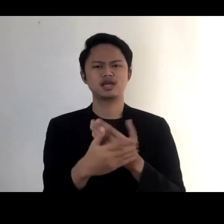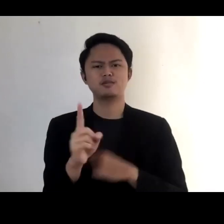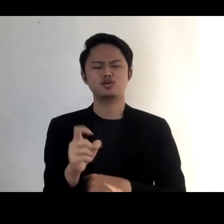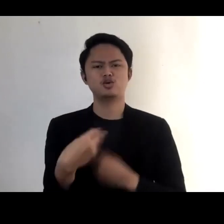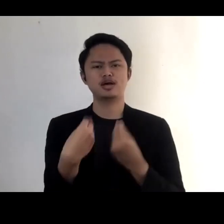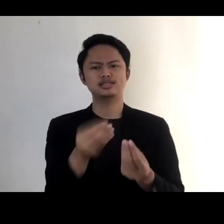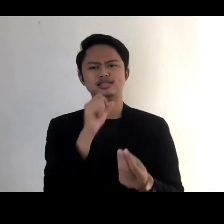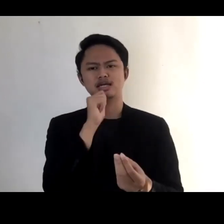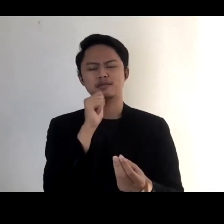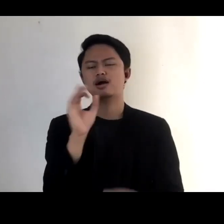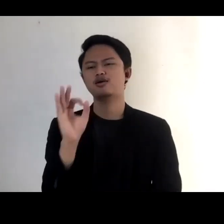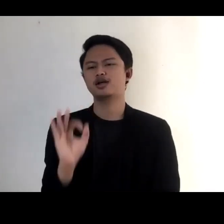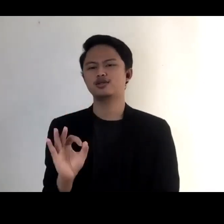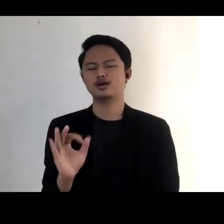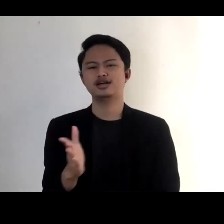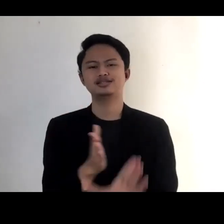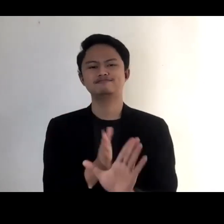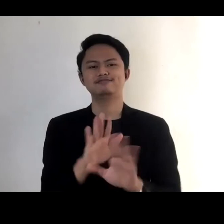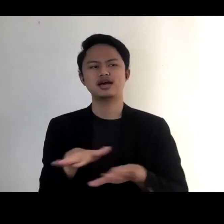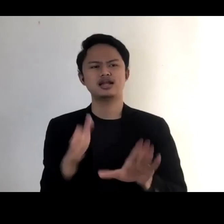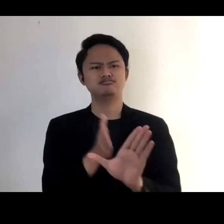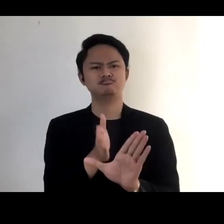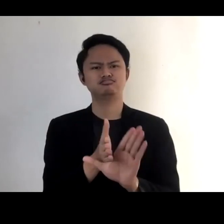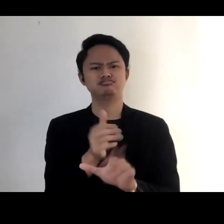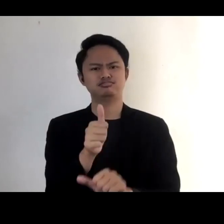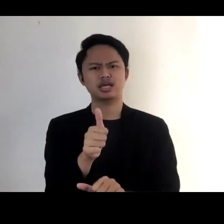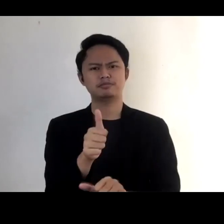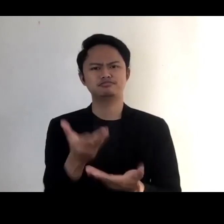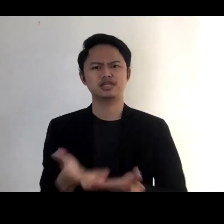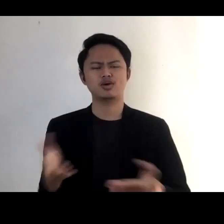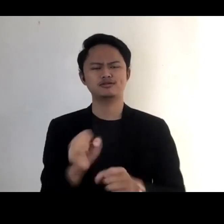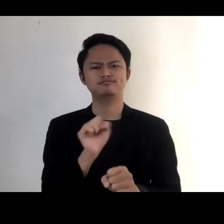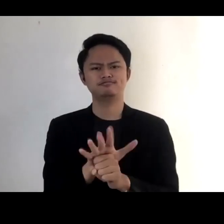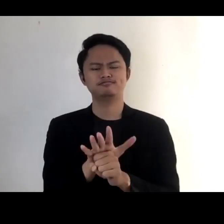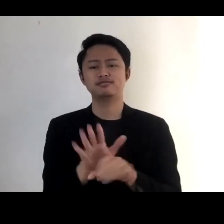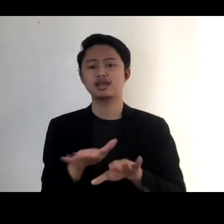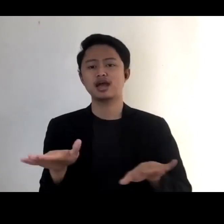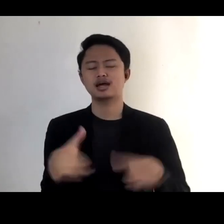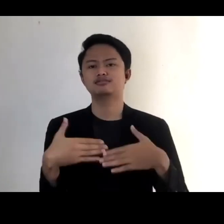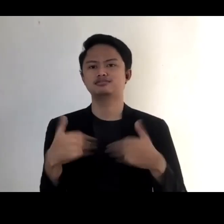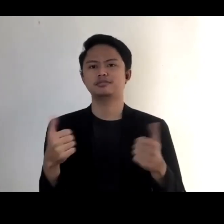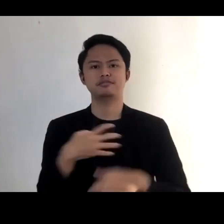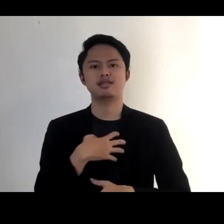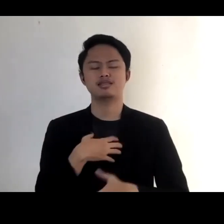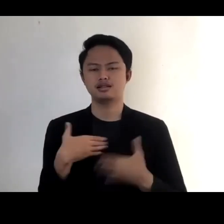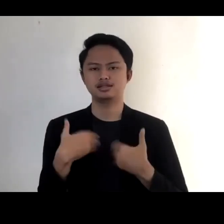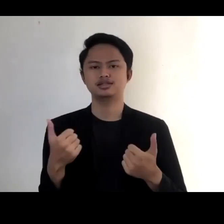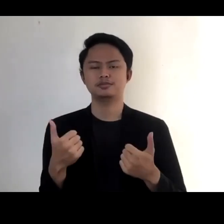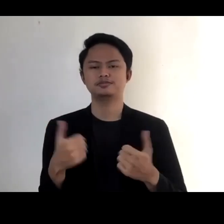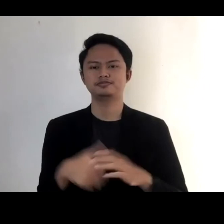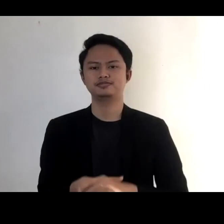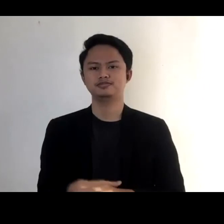tuanya. Siapkan psikologi anak, ini masa pandemi, sehingga anak-anak kita tersiapkan mentalnya, tidak